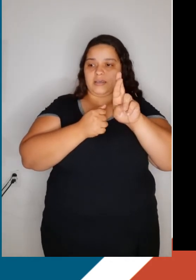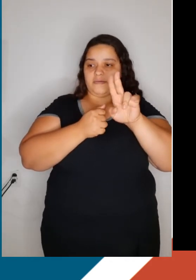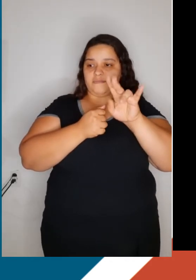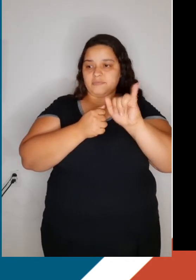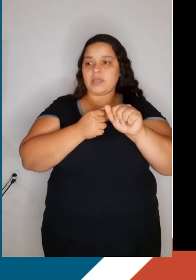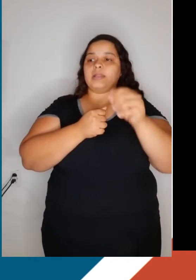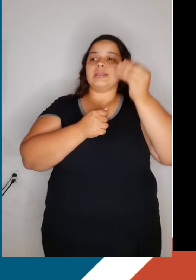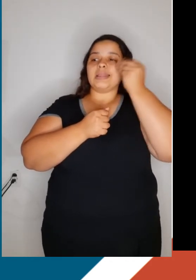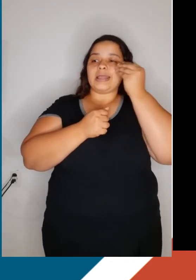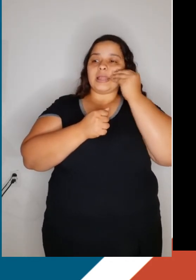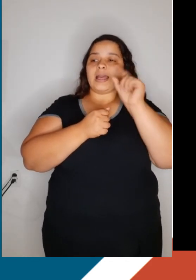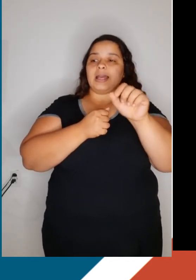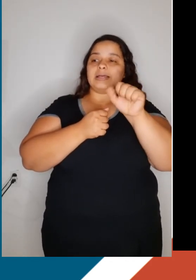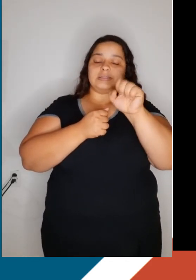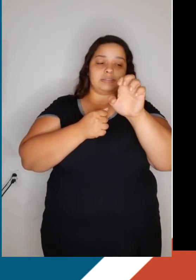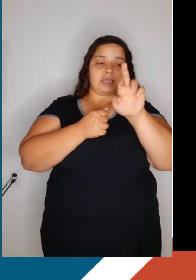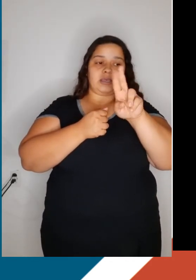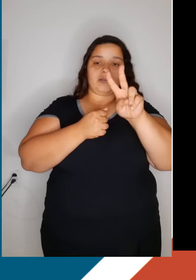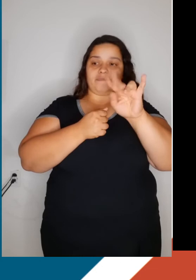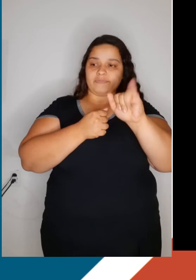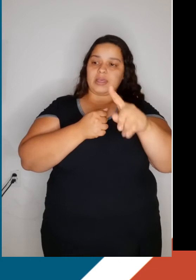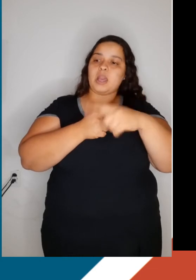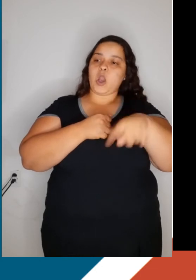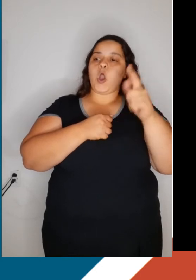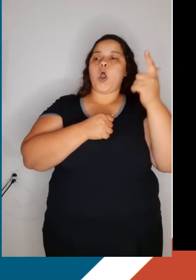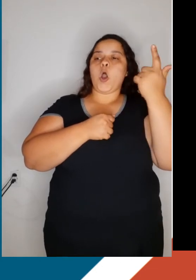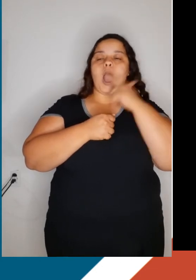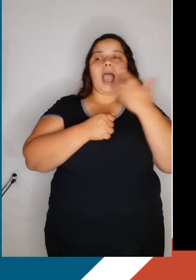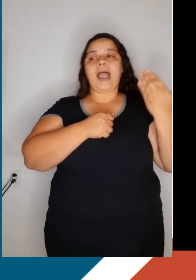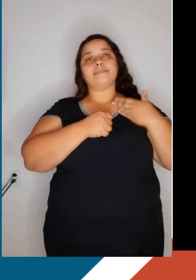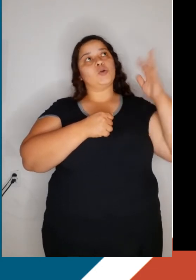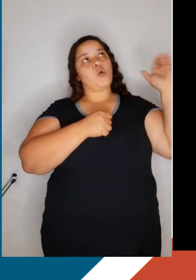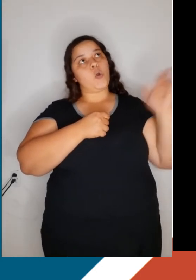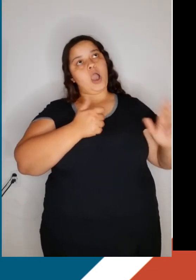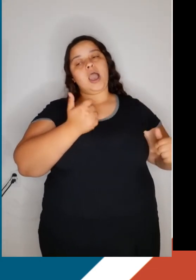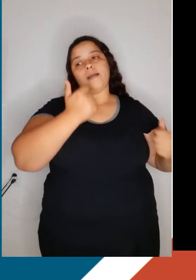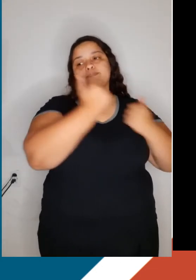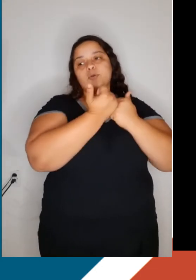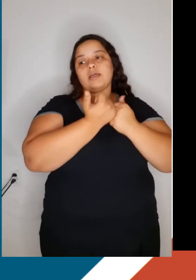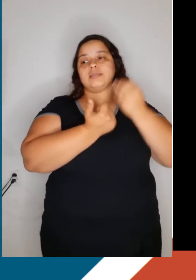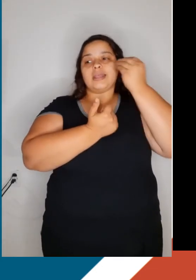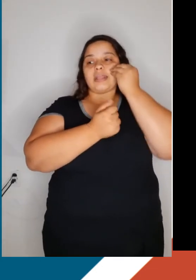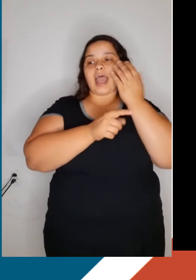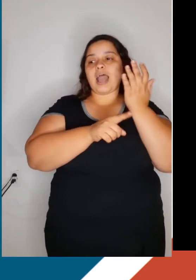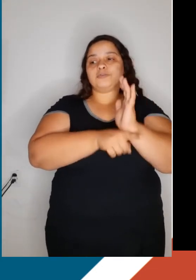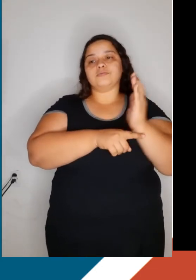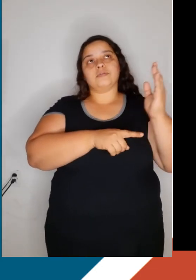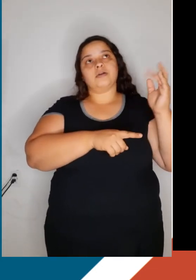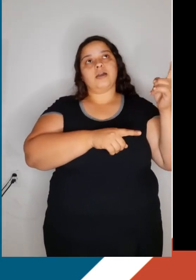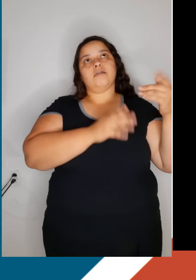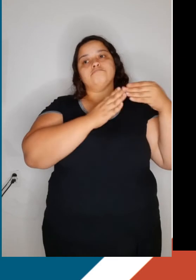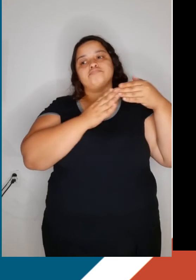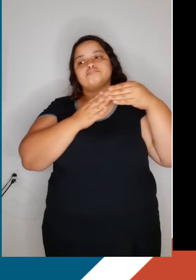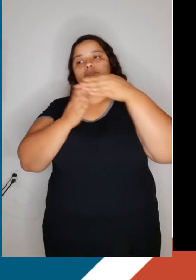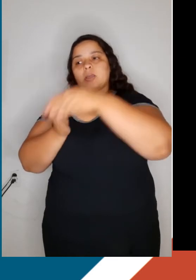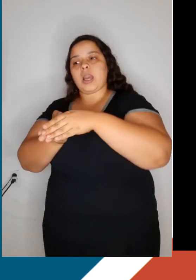para que a Sérvia visse o Império Russo como um amigo, e aí ela tivesse uma maior facilidade de cruzar a Europa